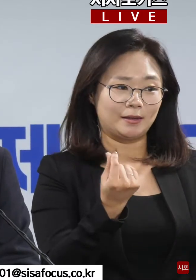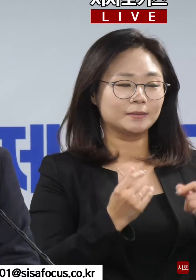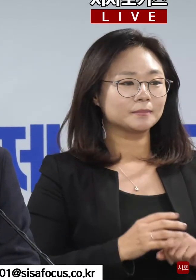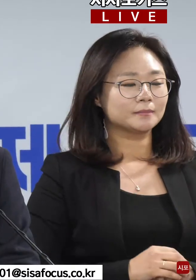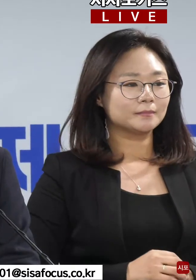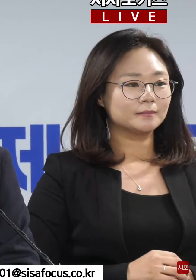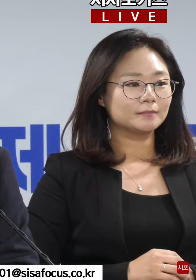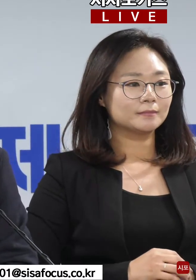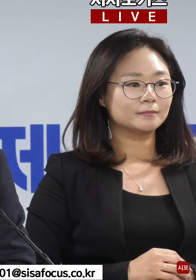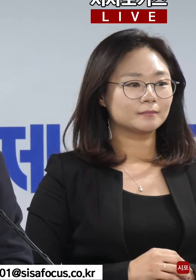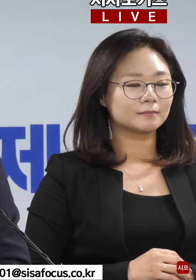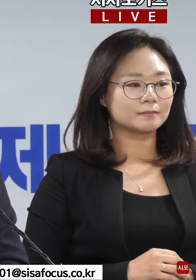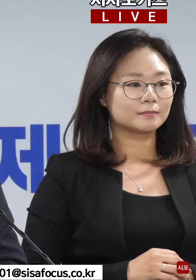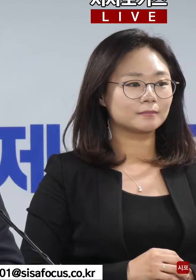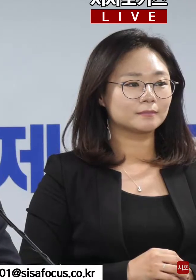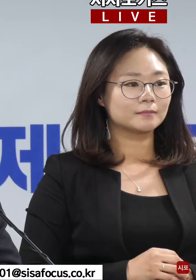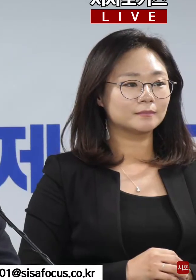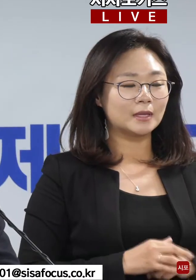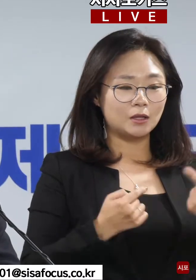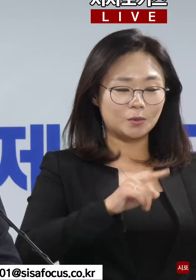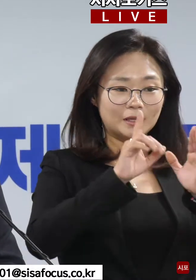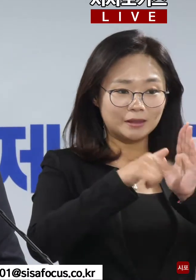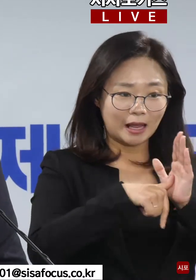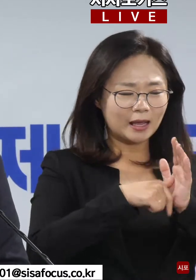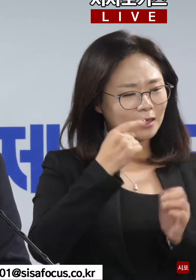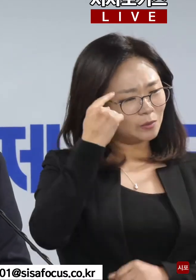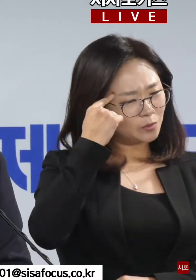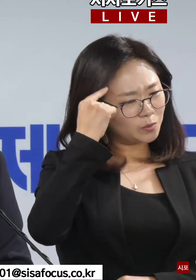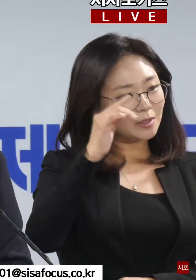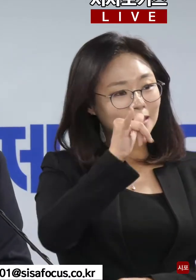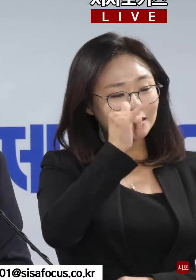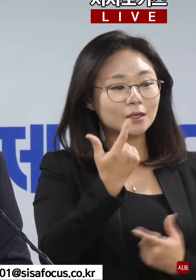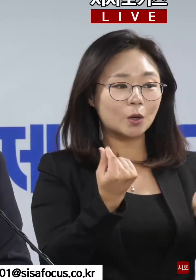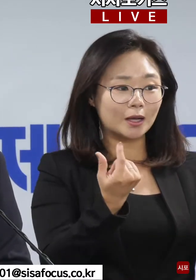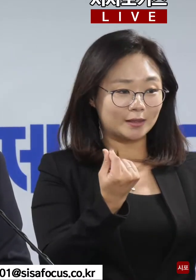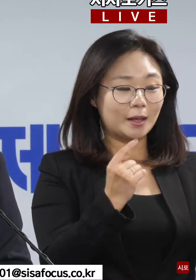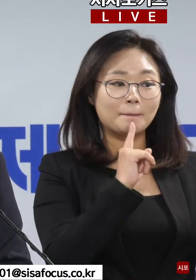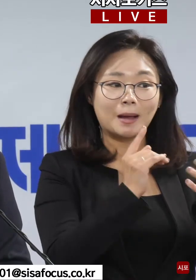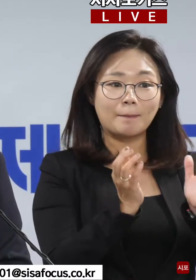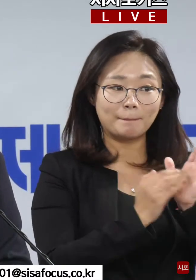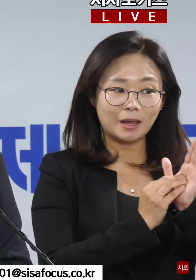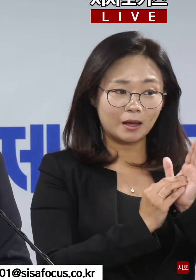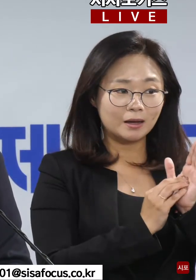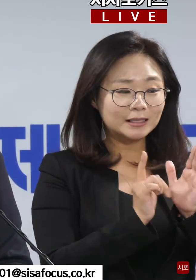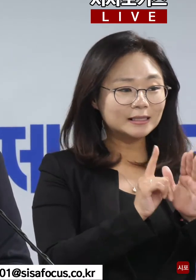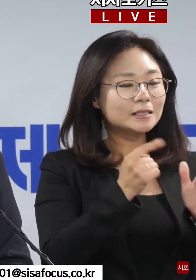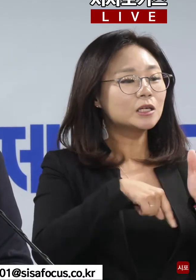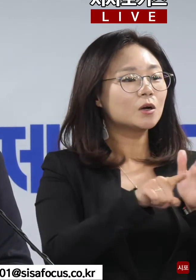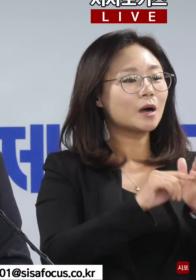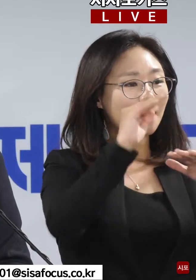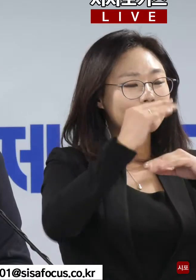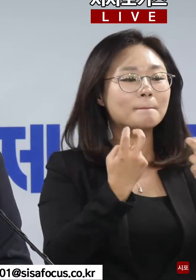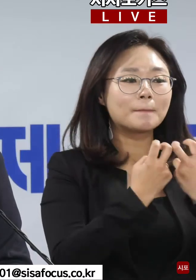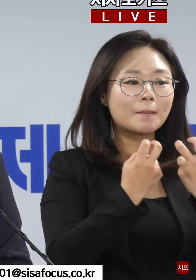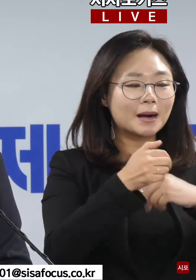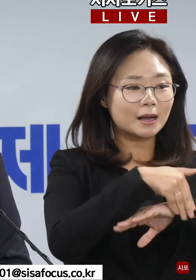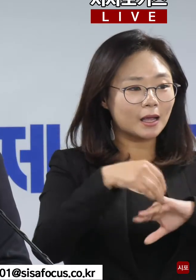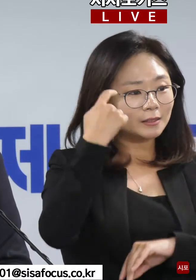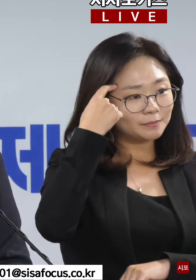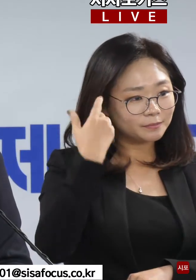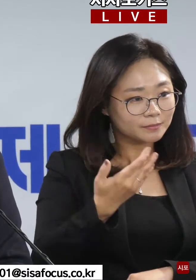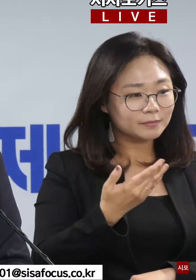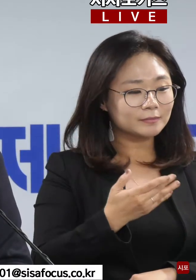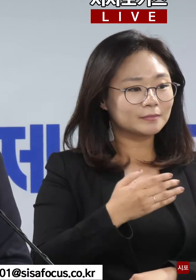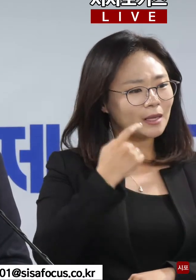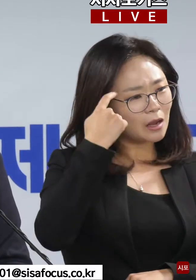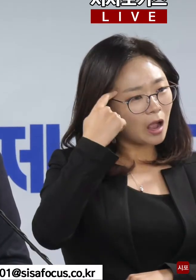같습니다. 또 이에 대해서 연초에 후보께서 구상을 하고 있는 것으로 말씀을 하셨는데 이를 위해 구체적인 계획이 있으신지